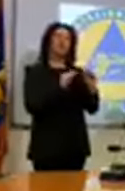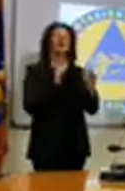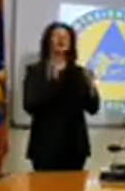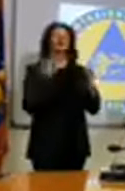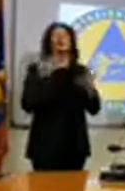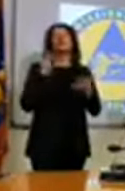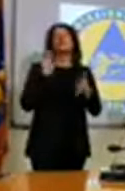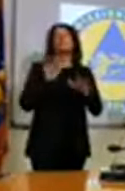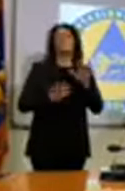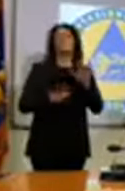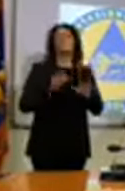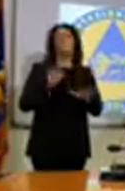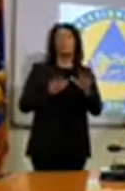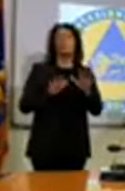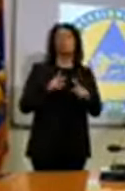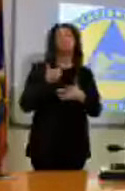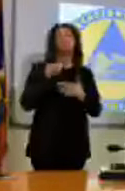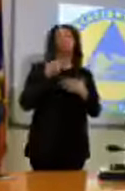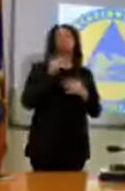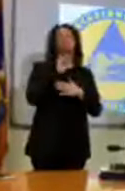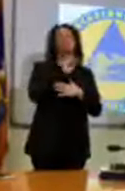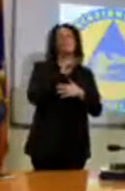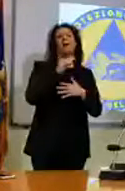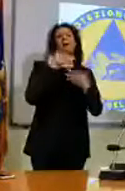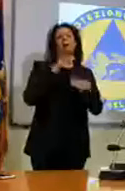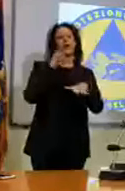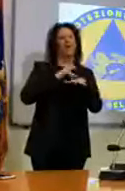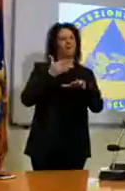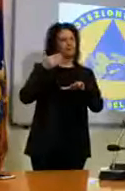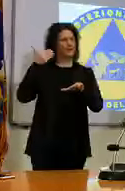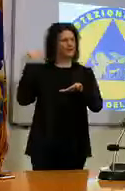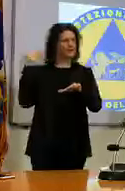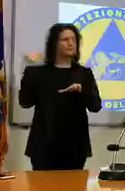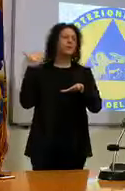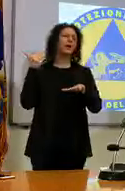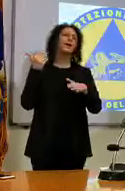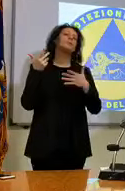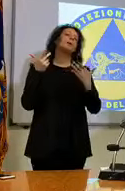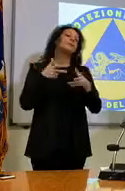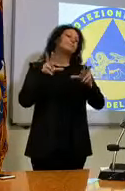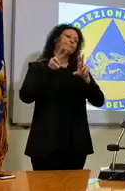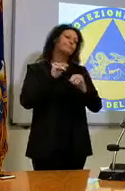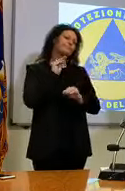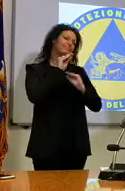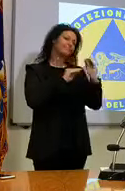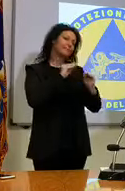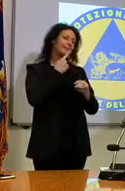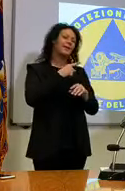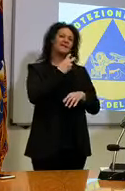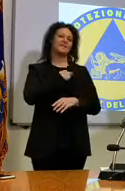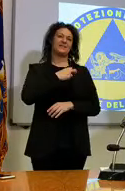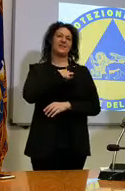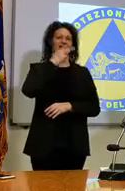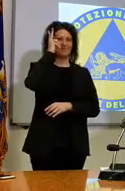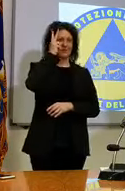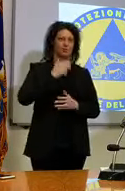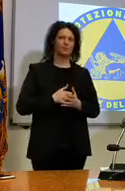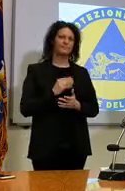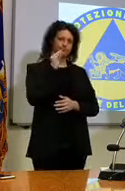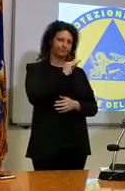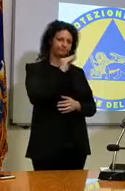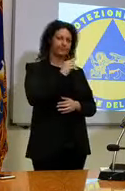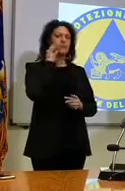che danno già non molto per scontato il pregresso, quindi cioè. Sicuramente la collega Dupont. Le domande. Volevo sapere, sul punto di